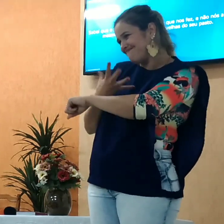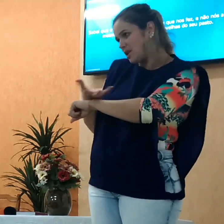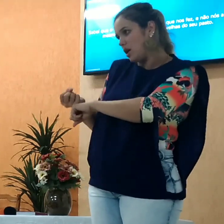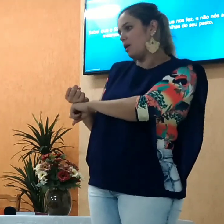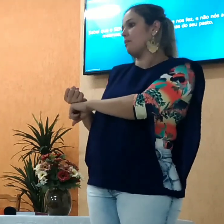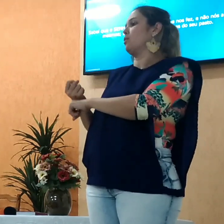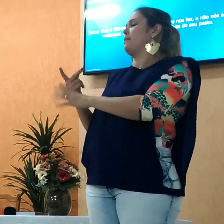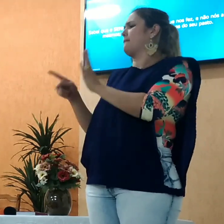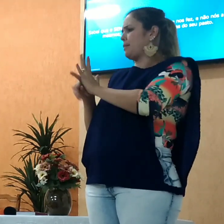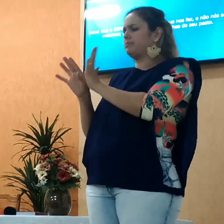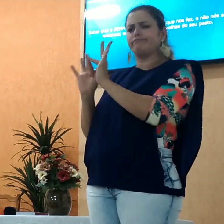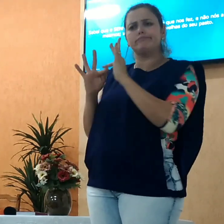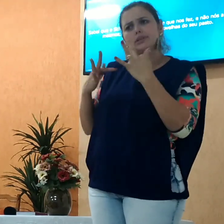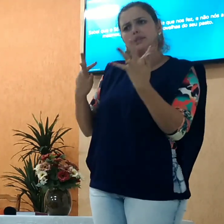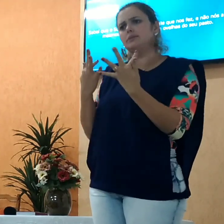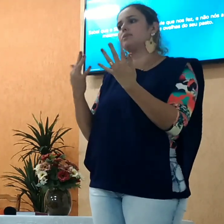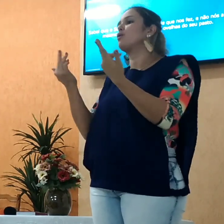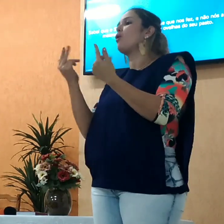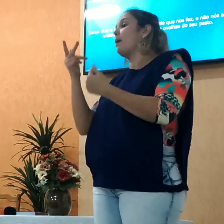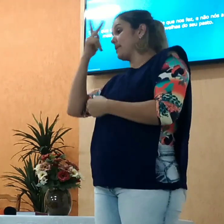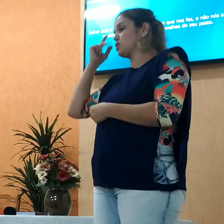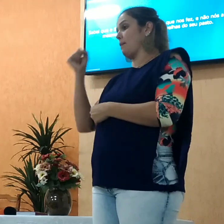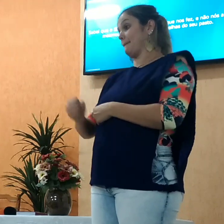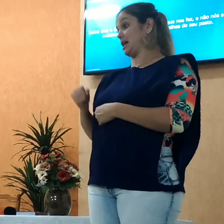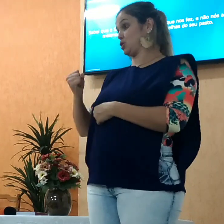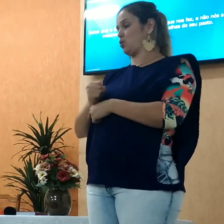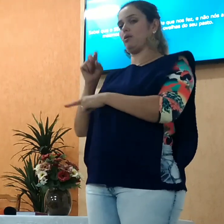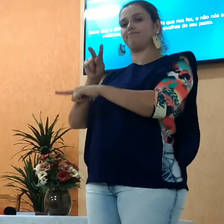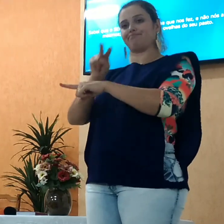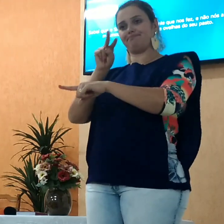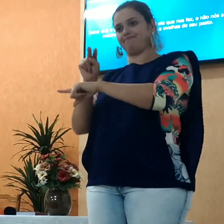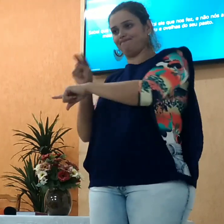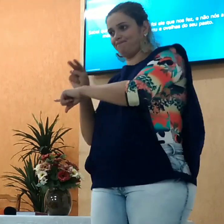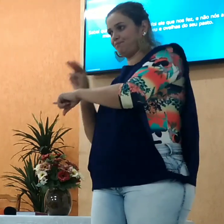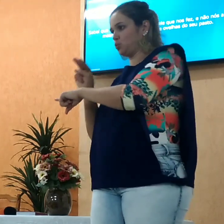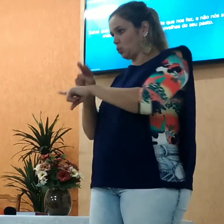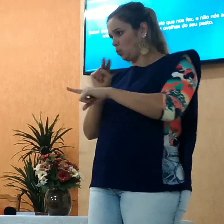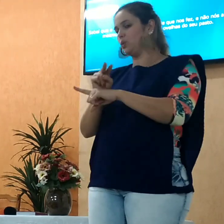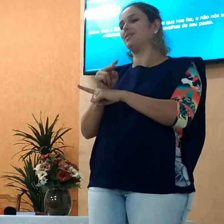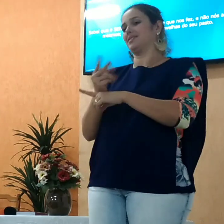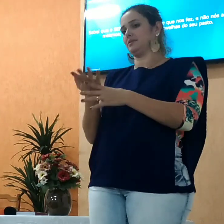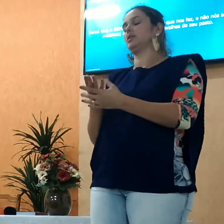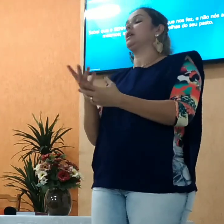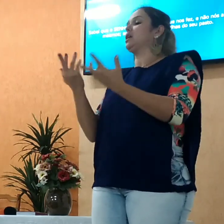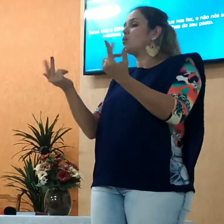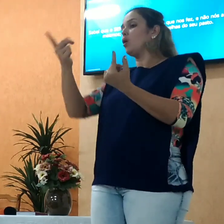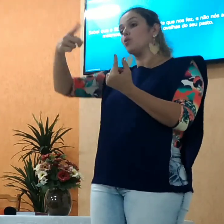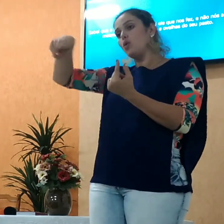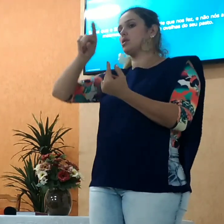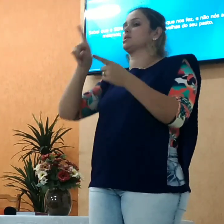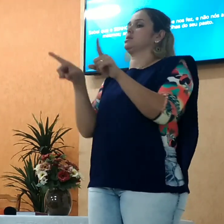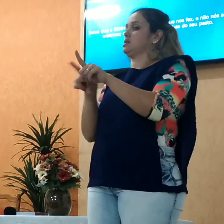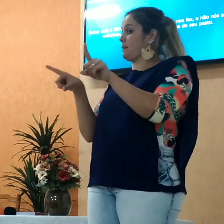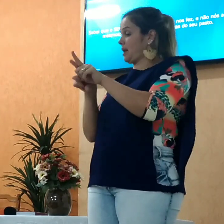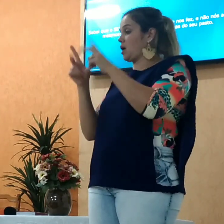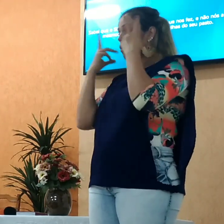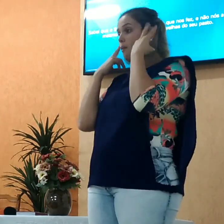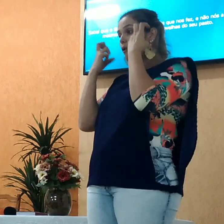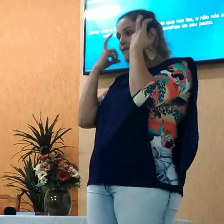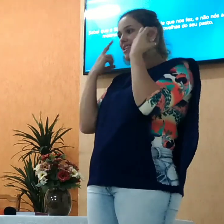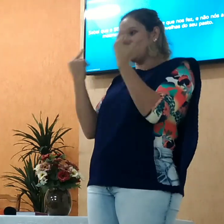animais, então nós também, como ovelha, precisamos desse pastoreio de Jesus Cristo, que